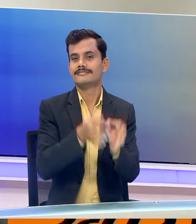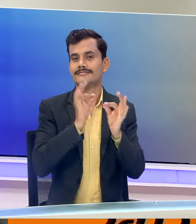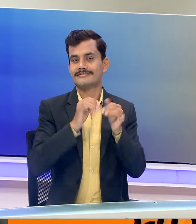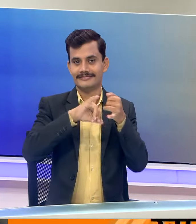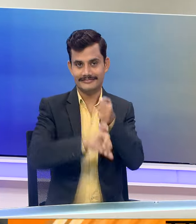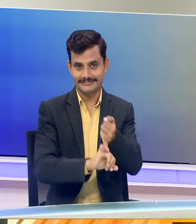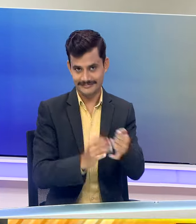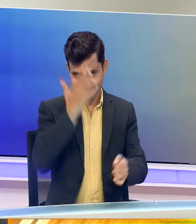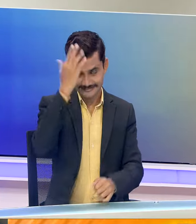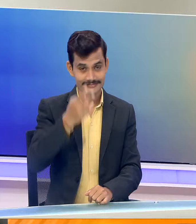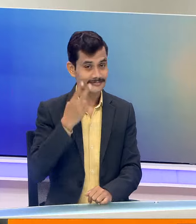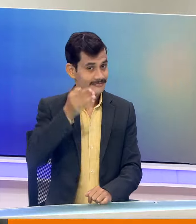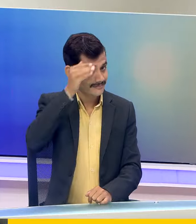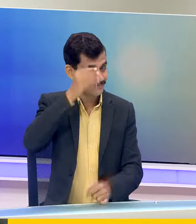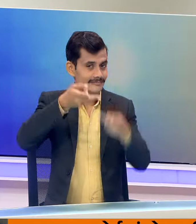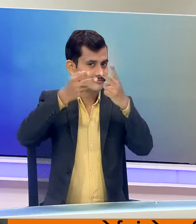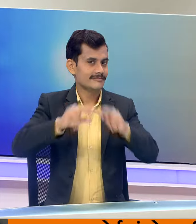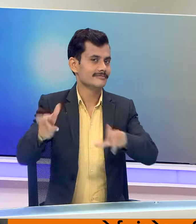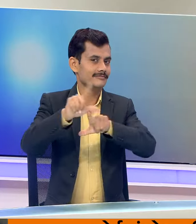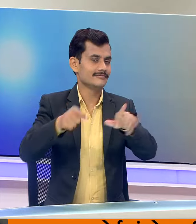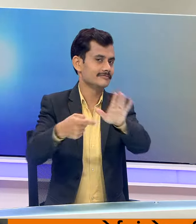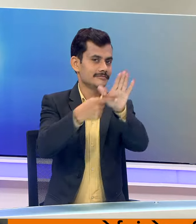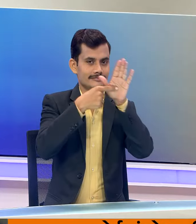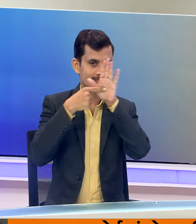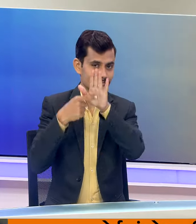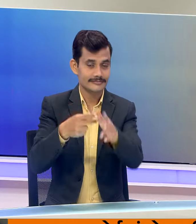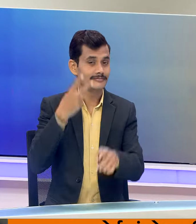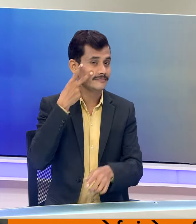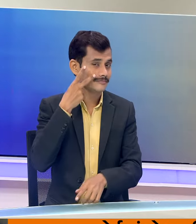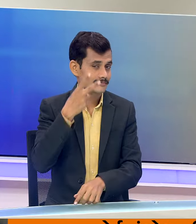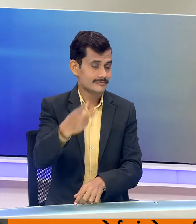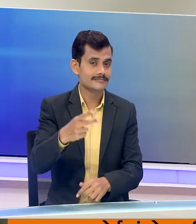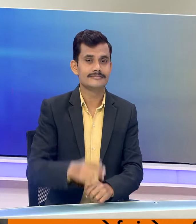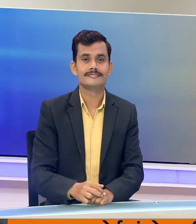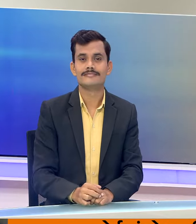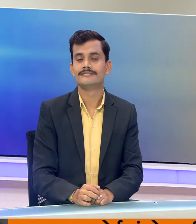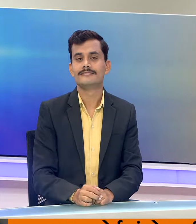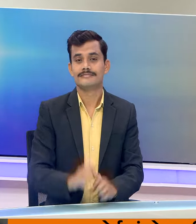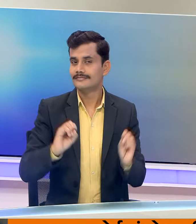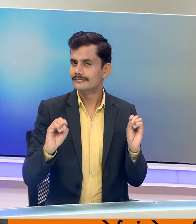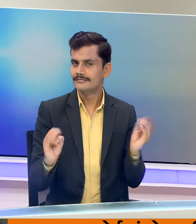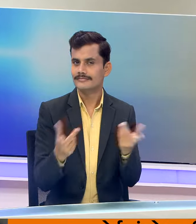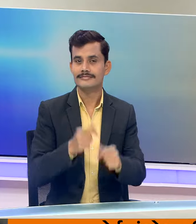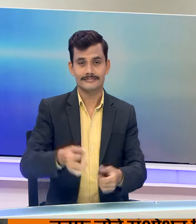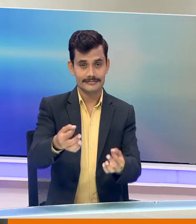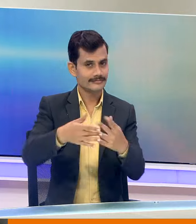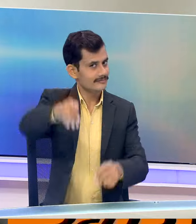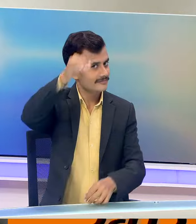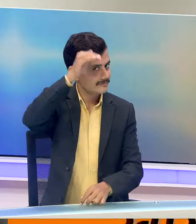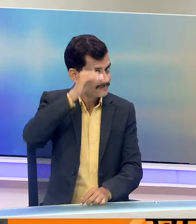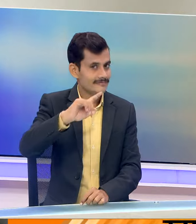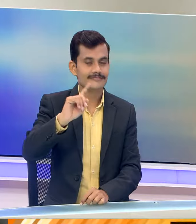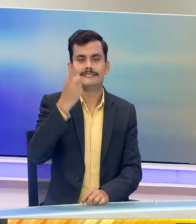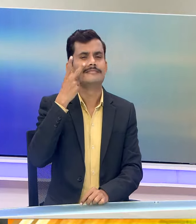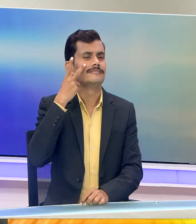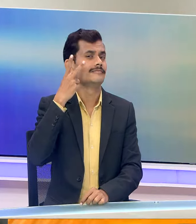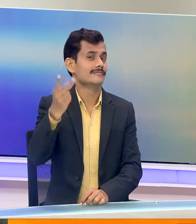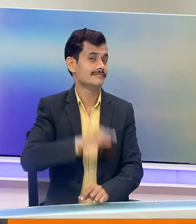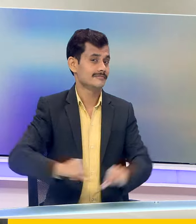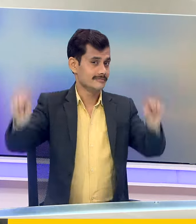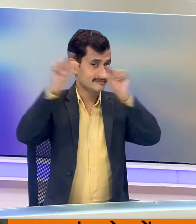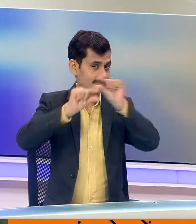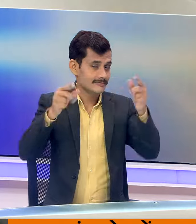शरद मुदगल, जो खबरों को सांकेतिक भाषा के जरिए आप सभी तक पहुंचाएंगे। तो चलिए शुरुआत करते हैं इस खास बुलेटिन की, और सबसे पहले देखते हैं